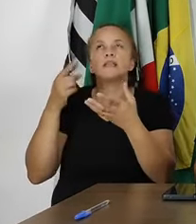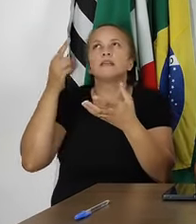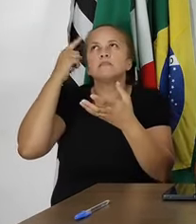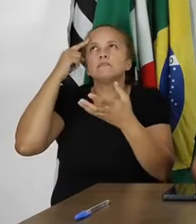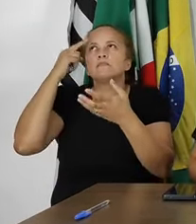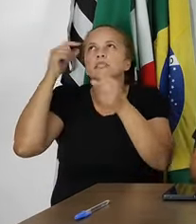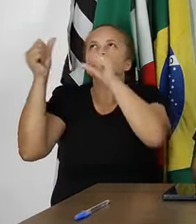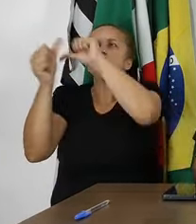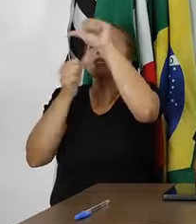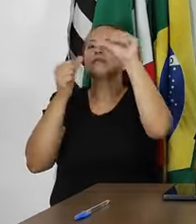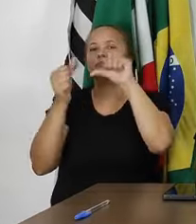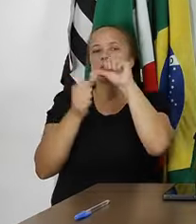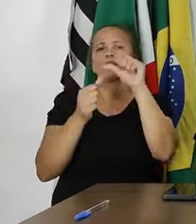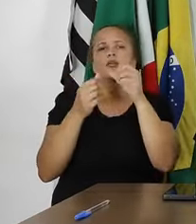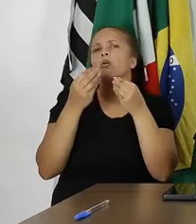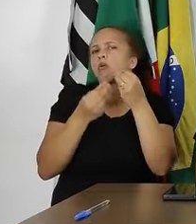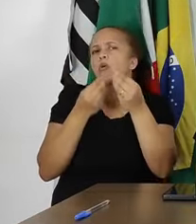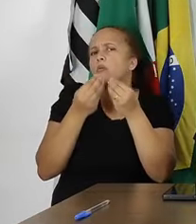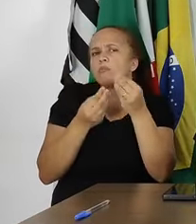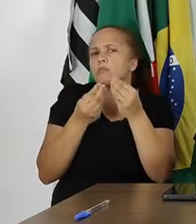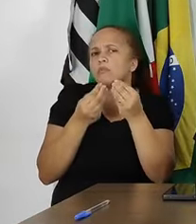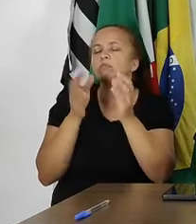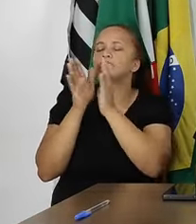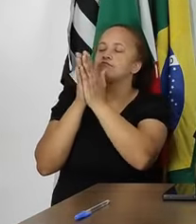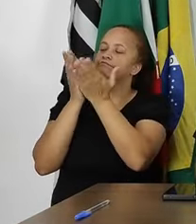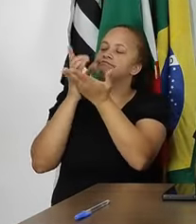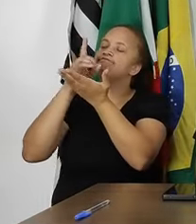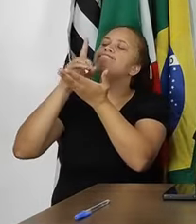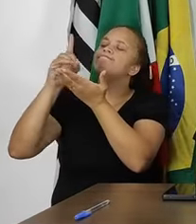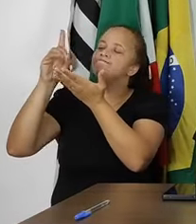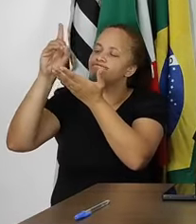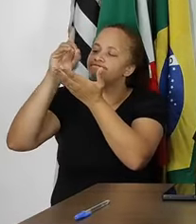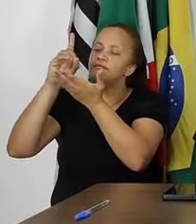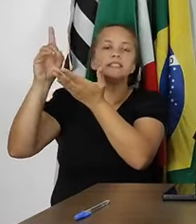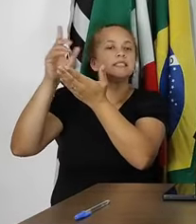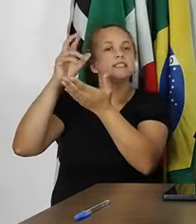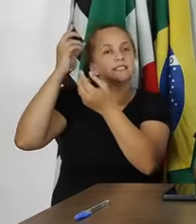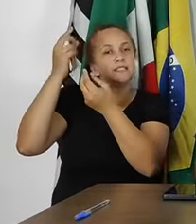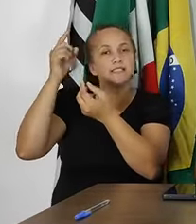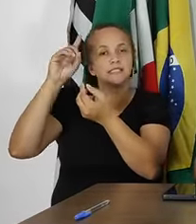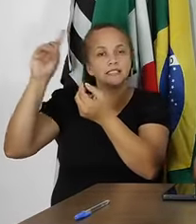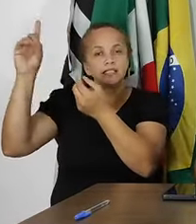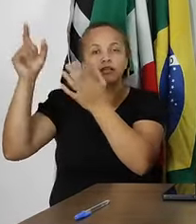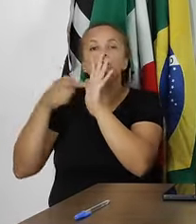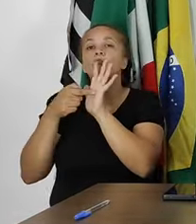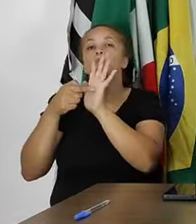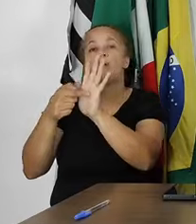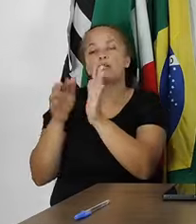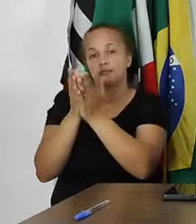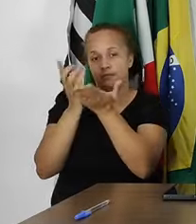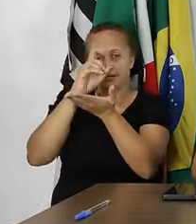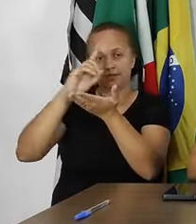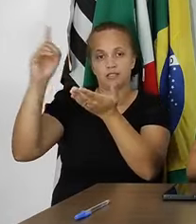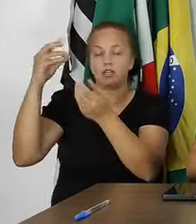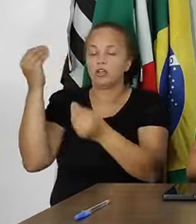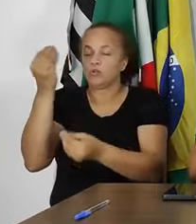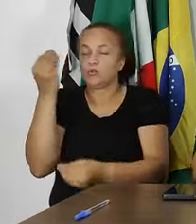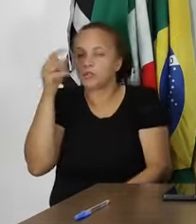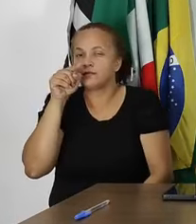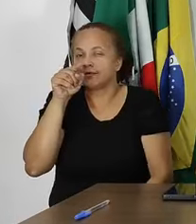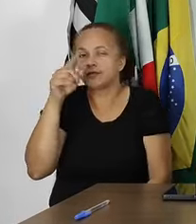pensar. E pensar segundo as Escrituras, pensar como Deus pensa. Porque quando há uma mudança de pensamento, quando há